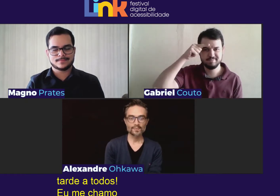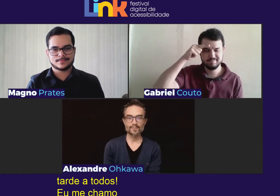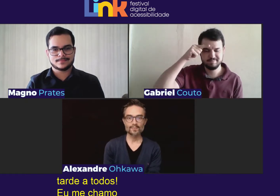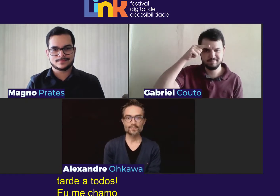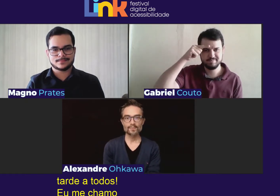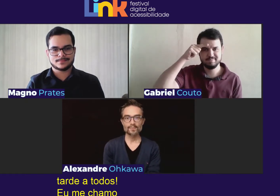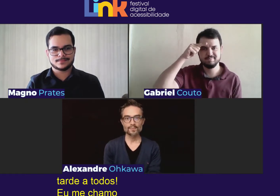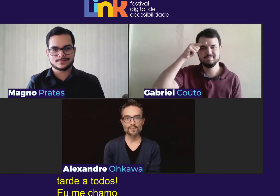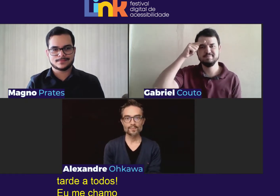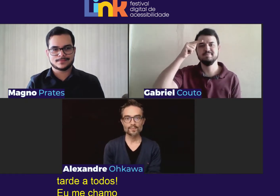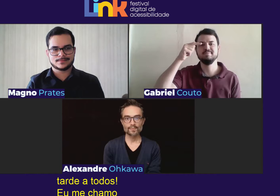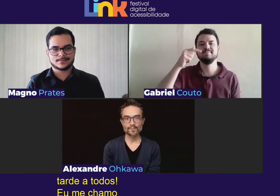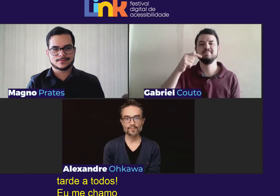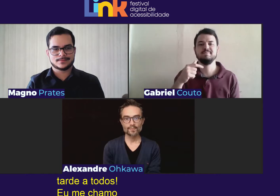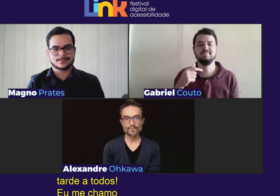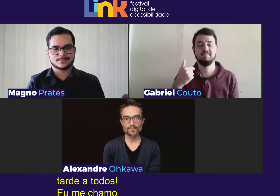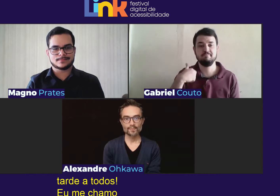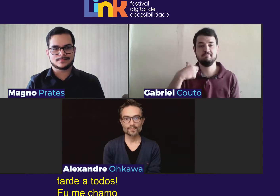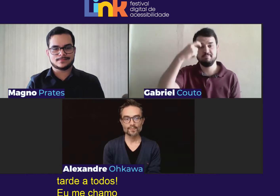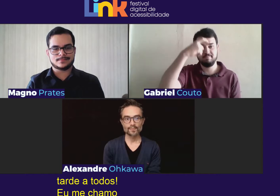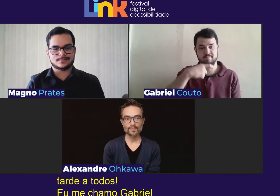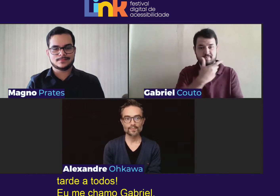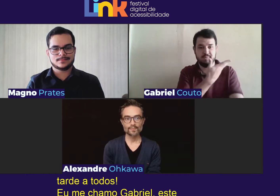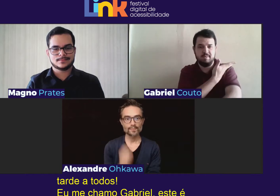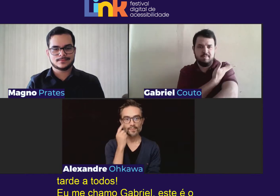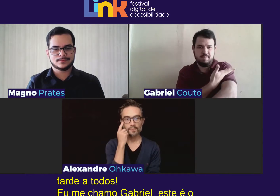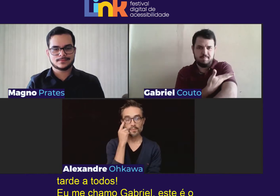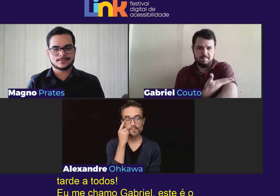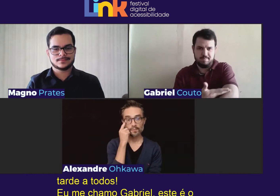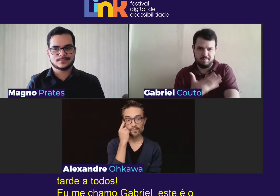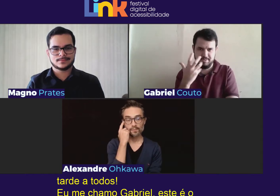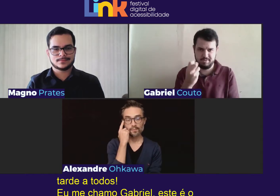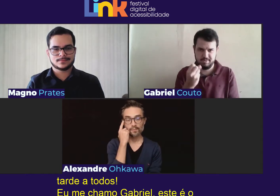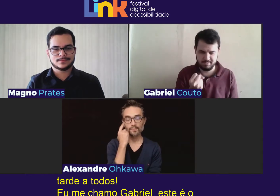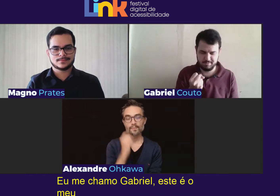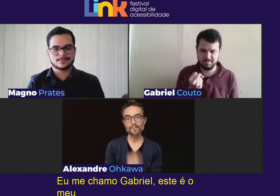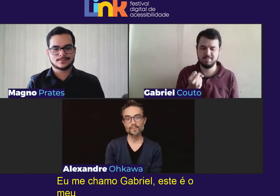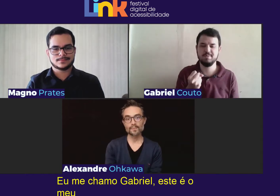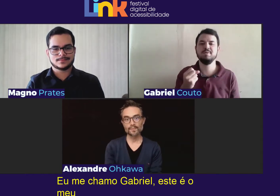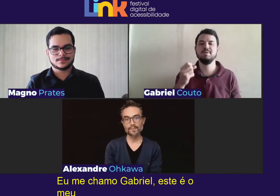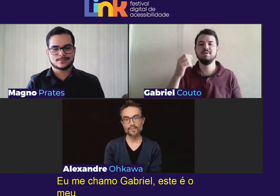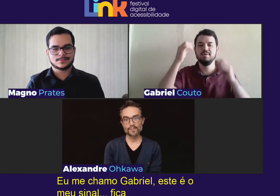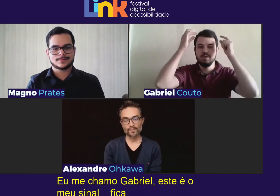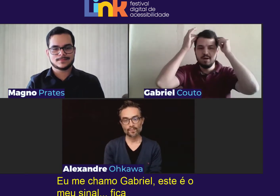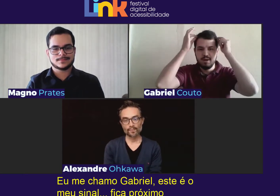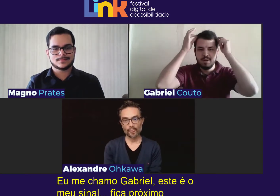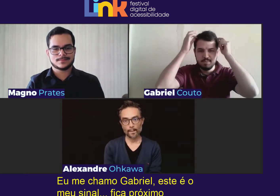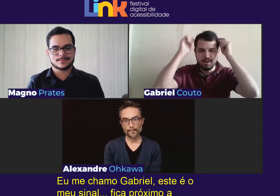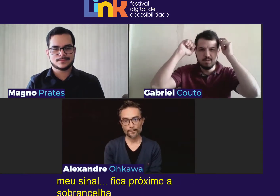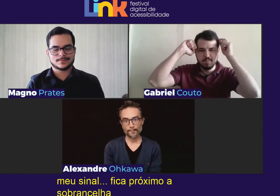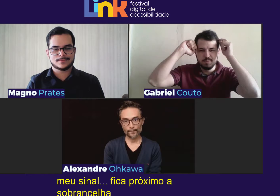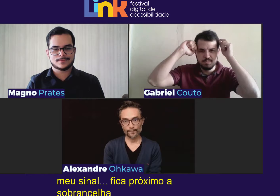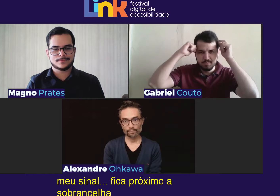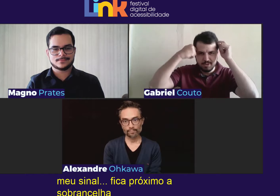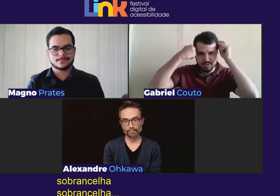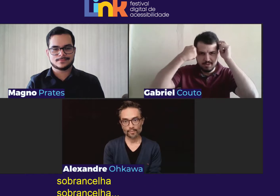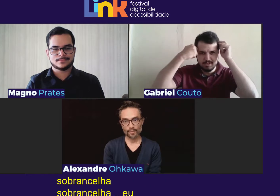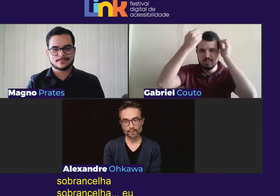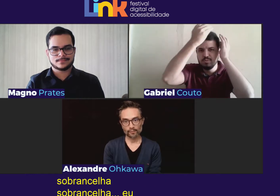Este é o meu sinal. Fica próximo à sobrancelha. Eu sou um homem branco, tenho